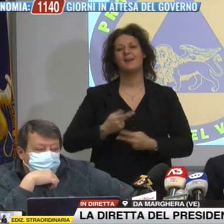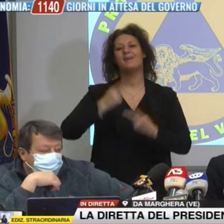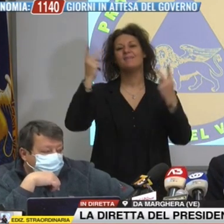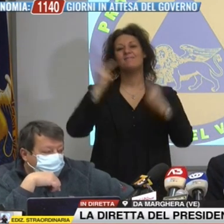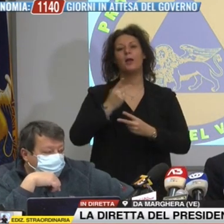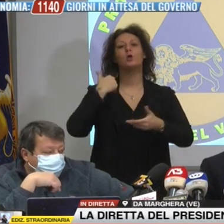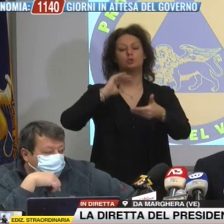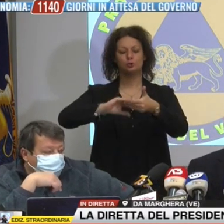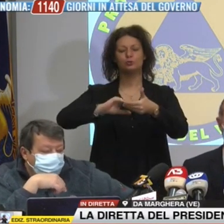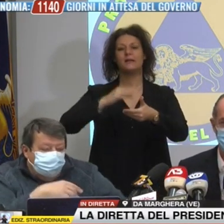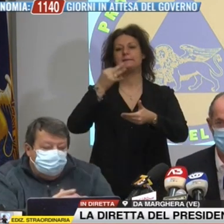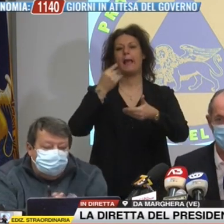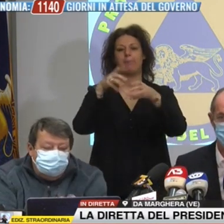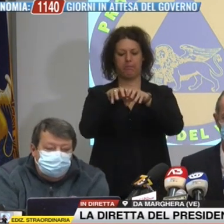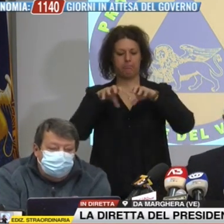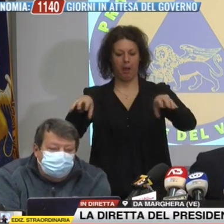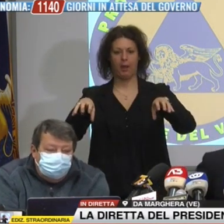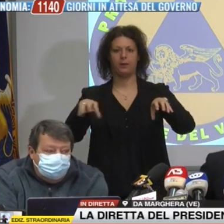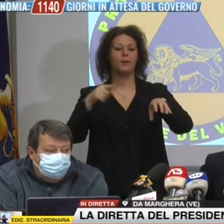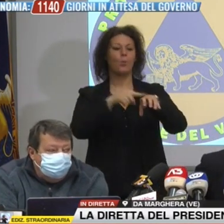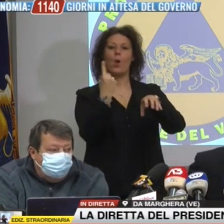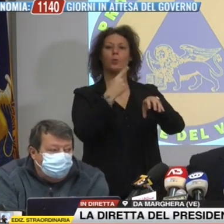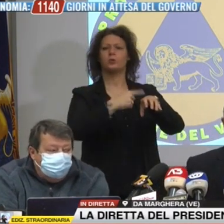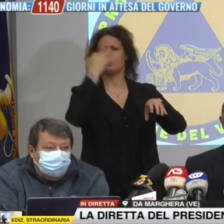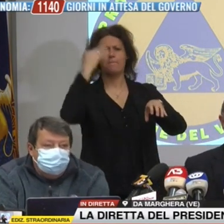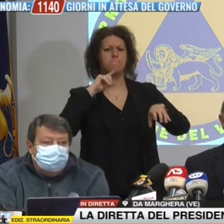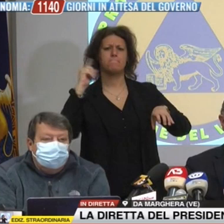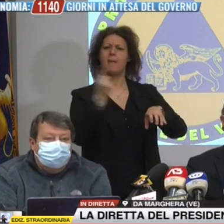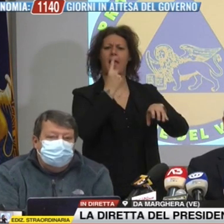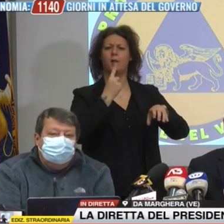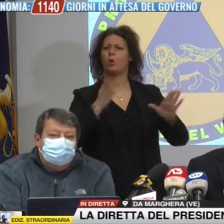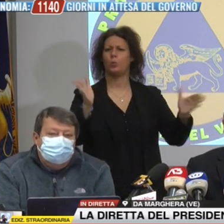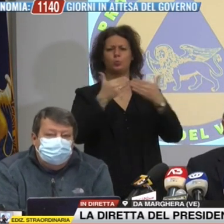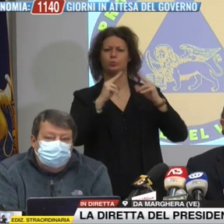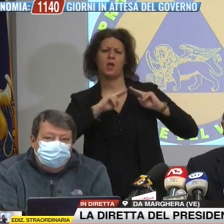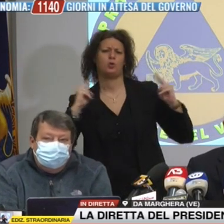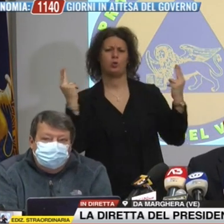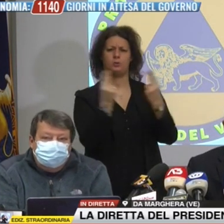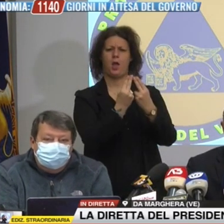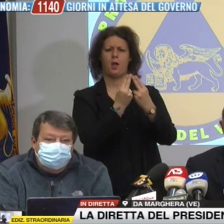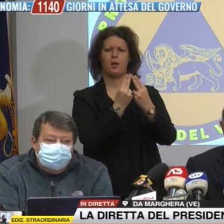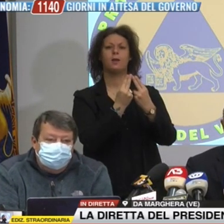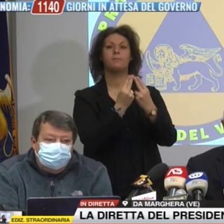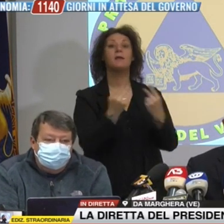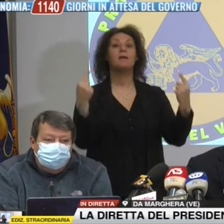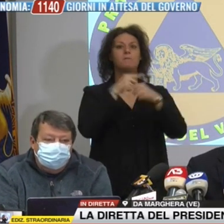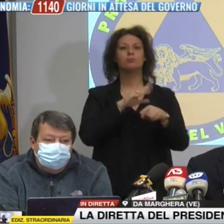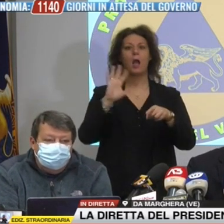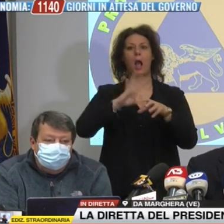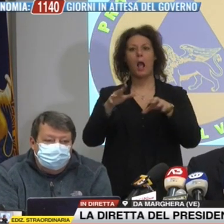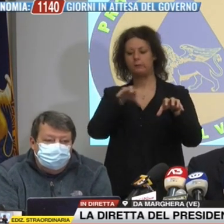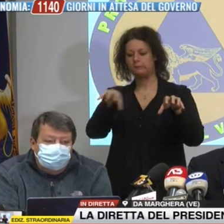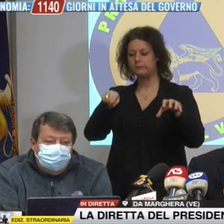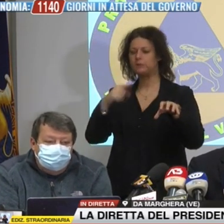due. C'è chi vorrebbe il lockdown generalizzato tra i veneti, chi vorrebbe la fine di ogni forma di